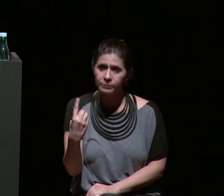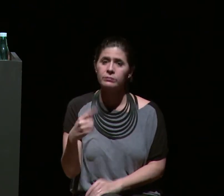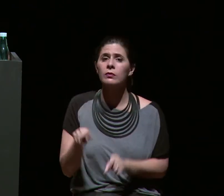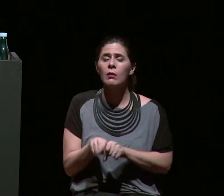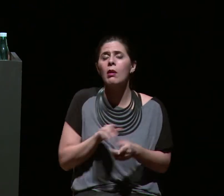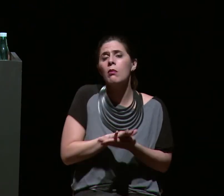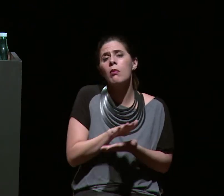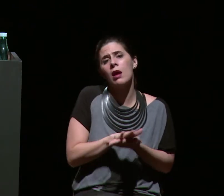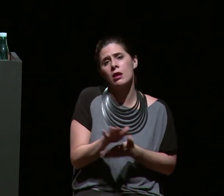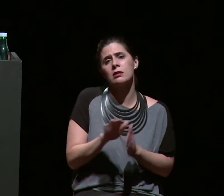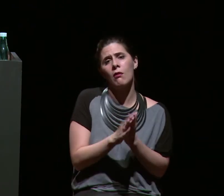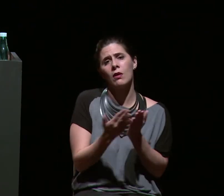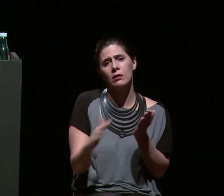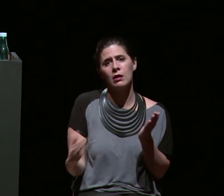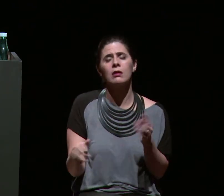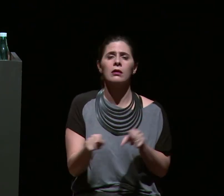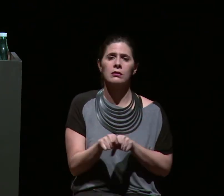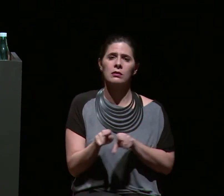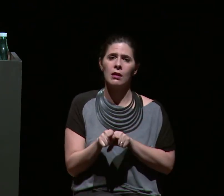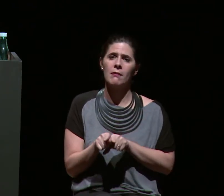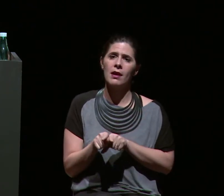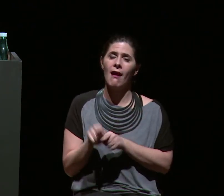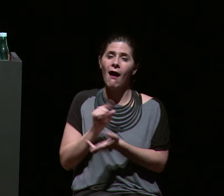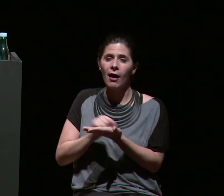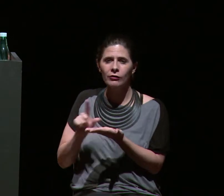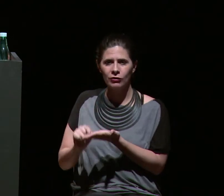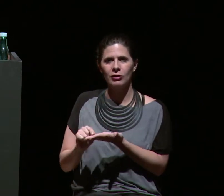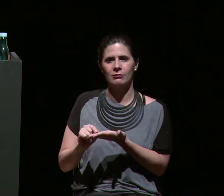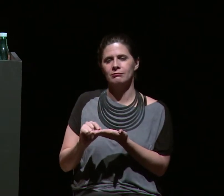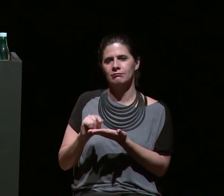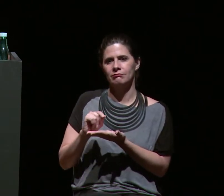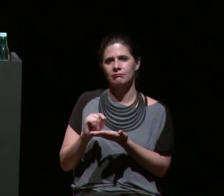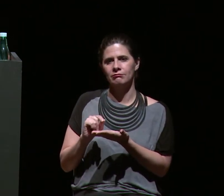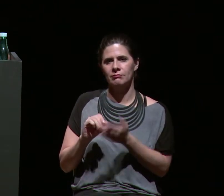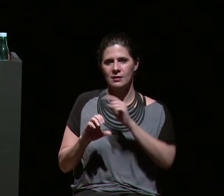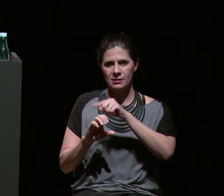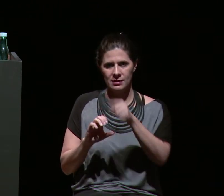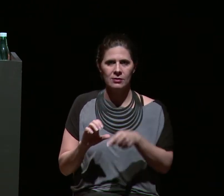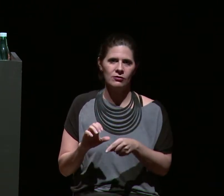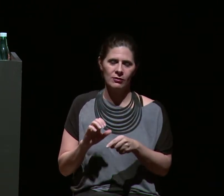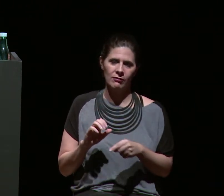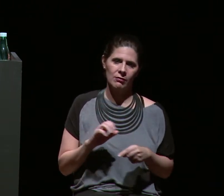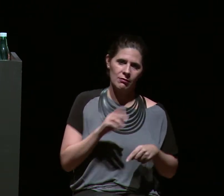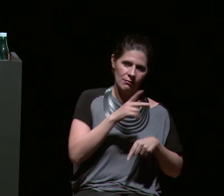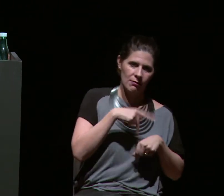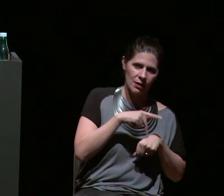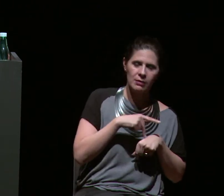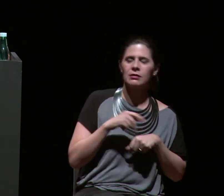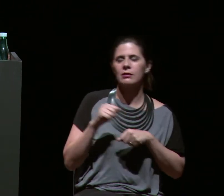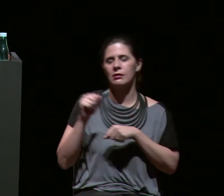periódicos científicos nacionais e internacionais, em especial ligados aos estudos de arte africana tradicional e cultura